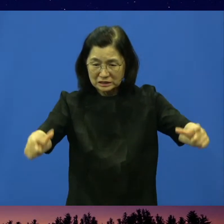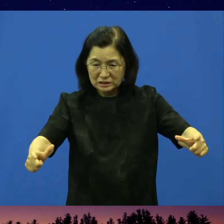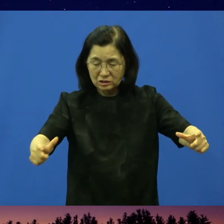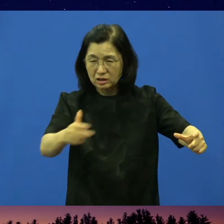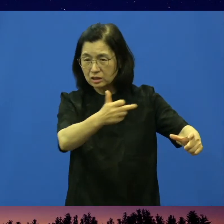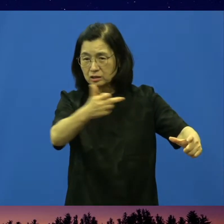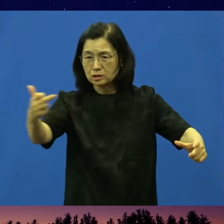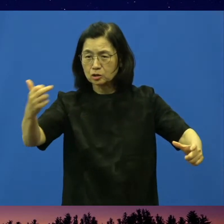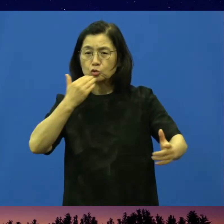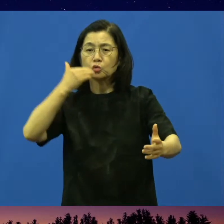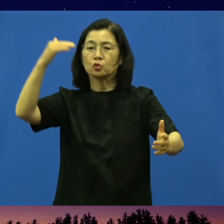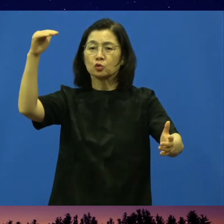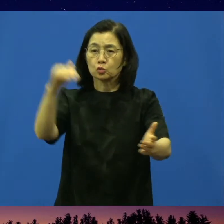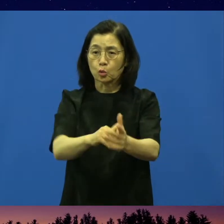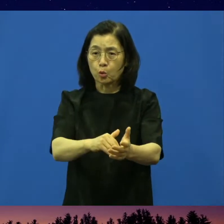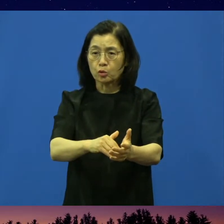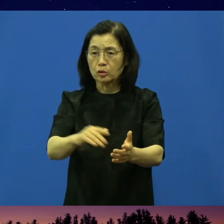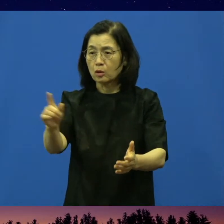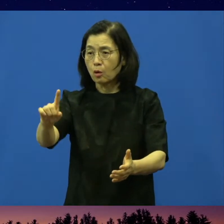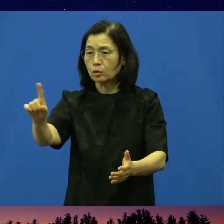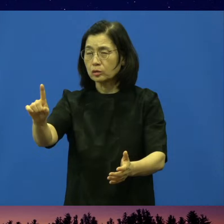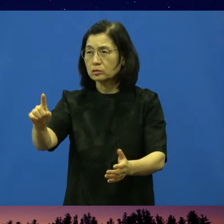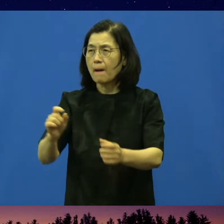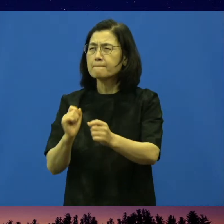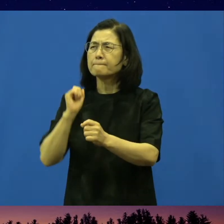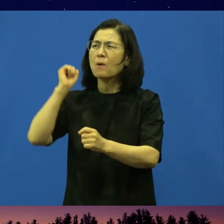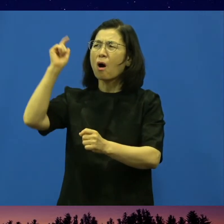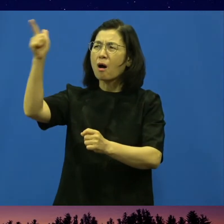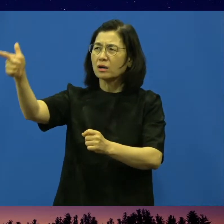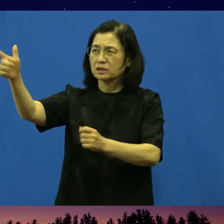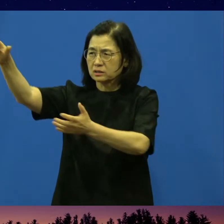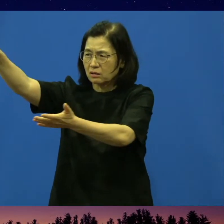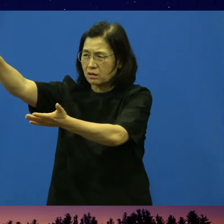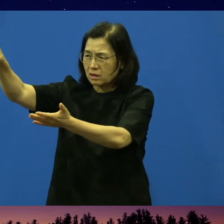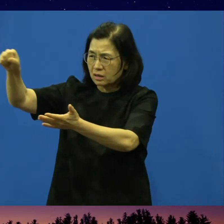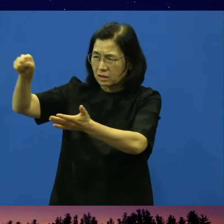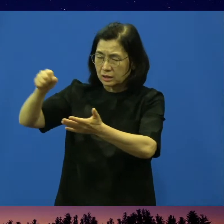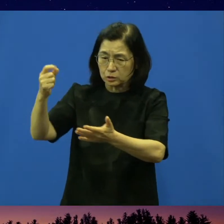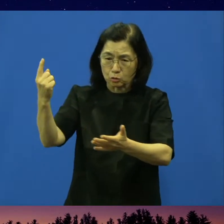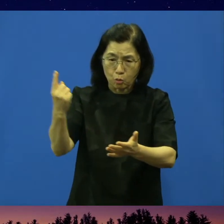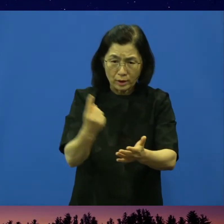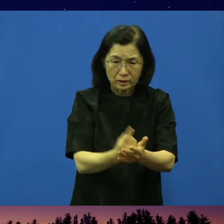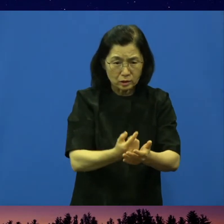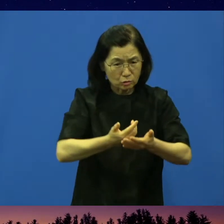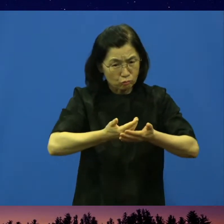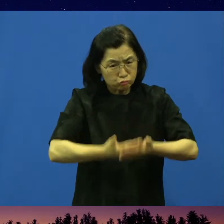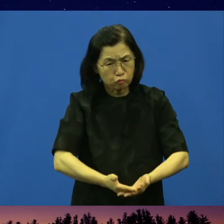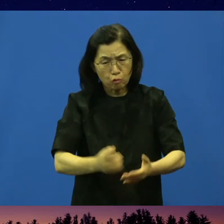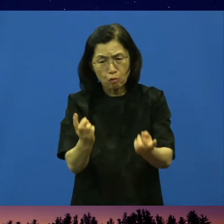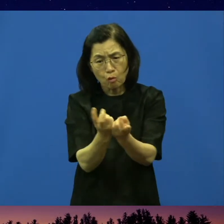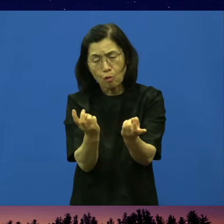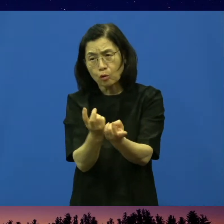뗏목으로 실어와서 그걸 어떻게 옮겼는지 아무도 몰라. 과학적으로는 설명이 안 돼요.